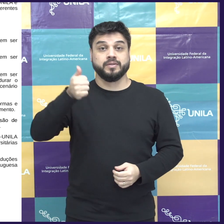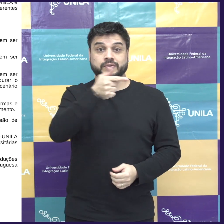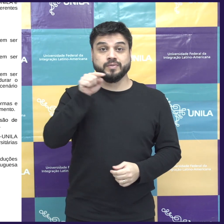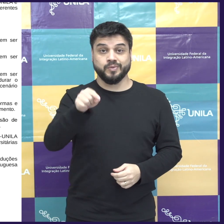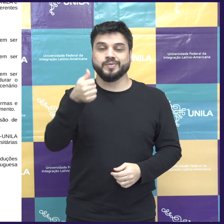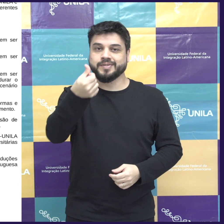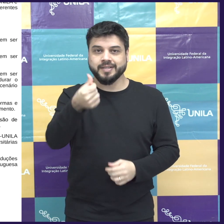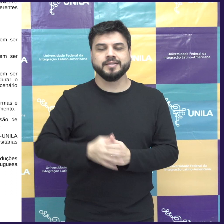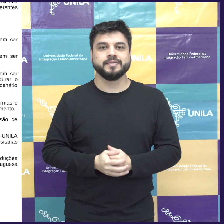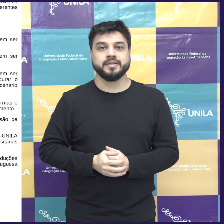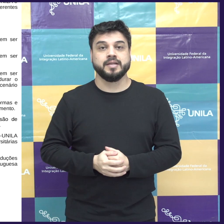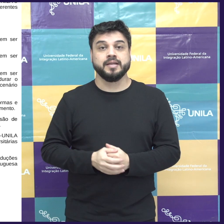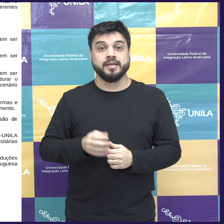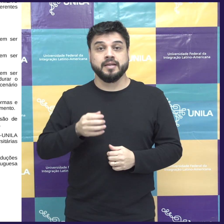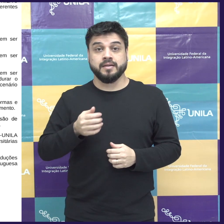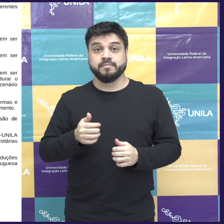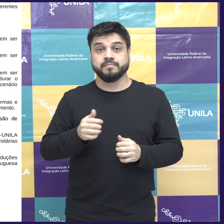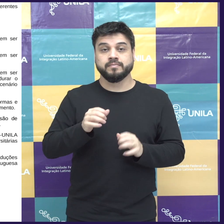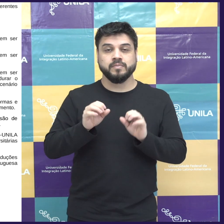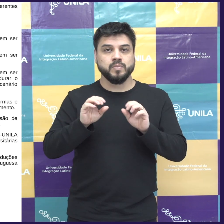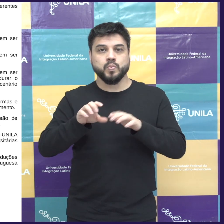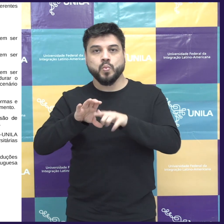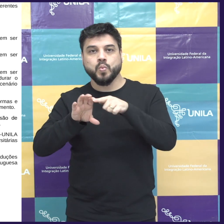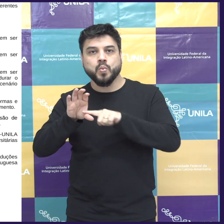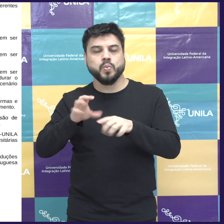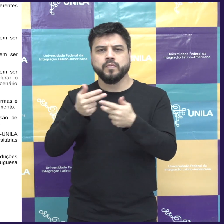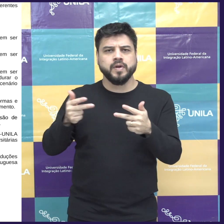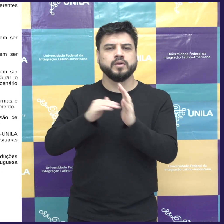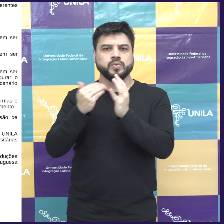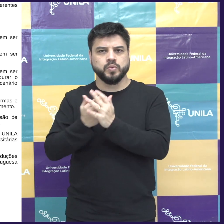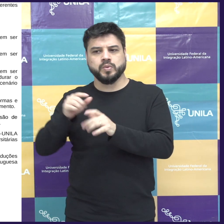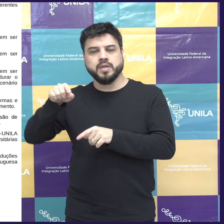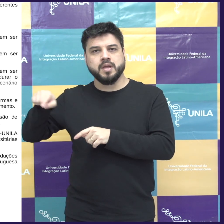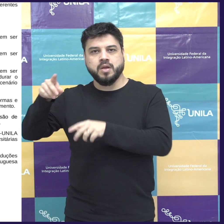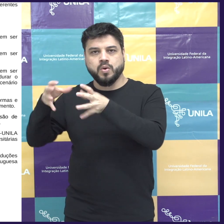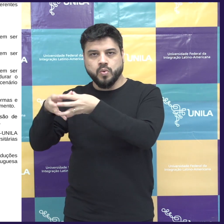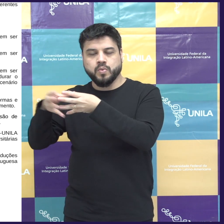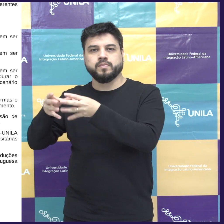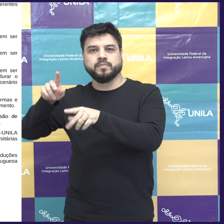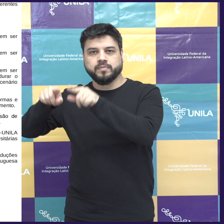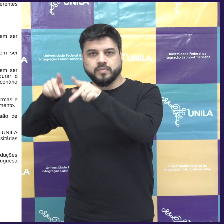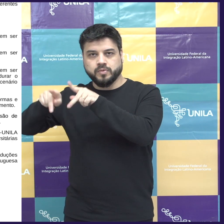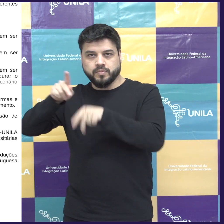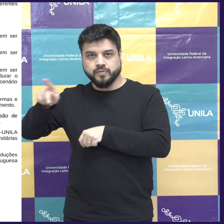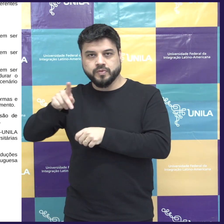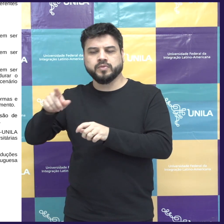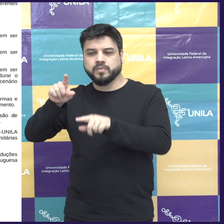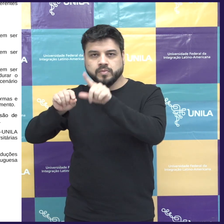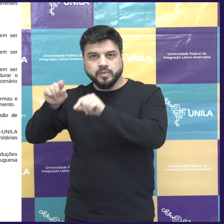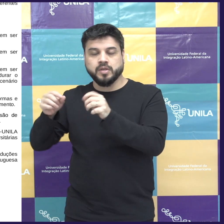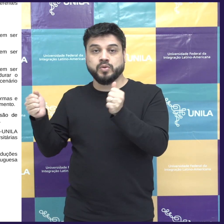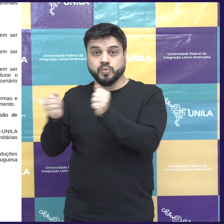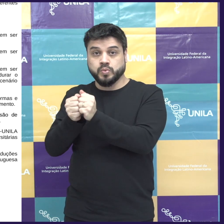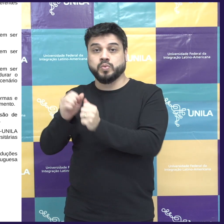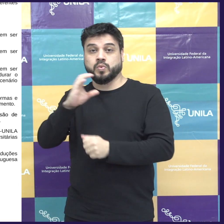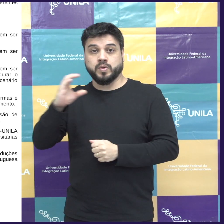12.6. Os casos omissos serão analisados pela comissão de seleção do PPGRI UNILA, em conjunto com a coordenação